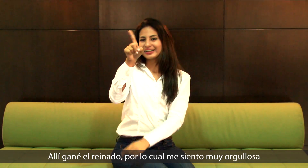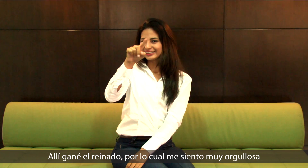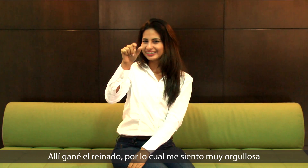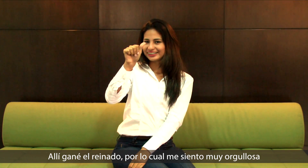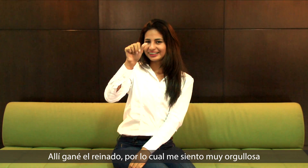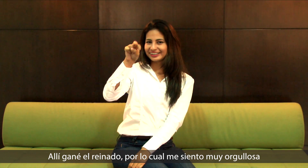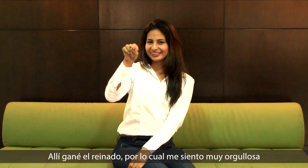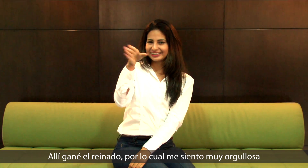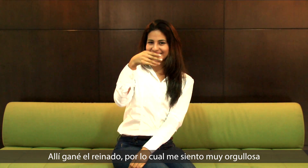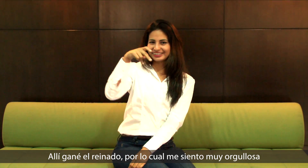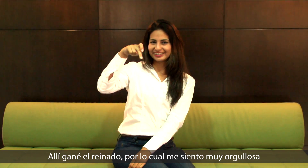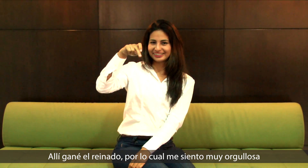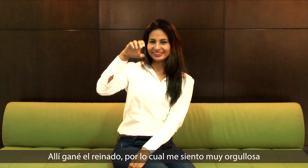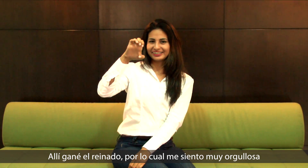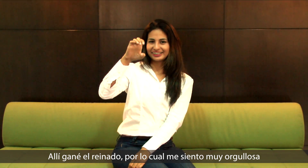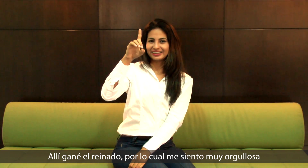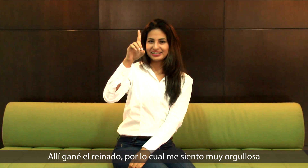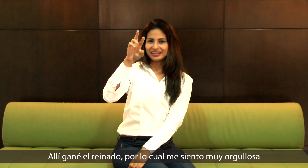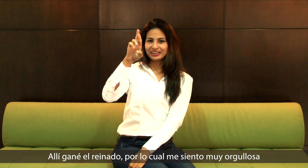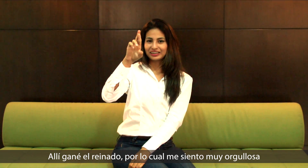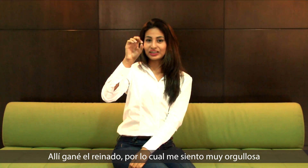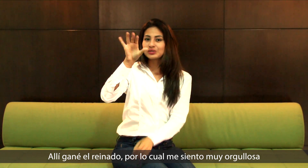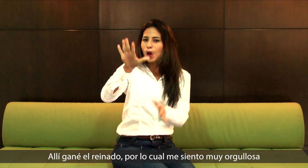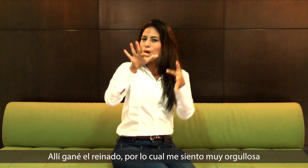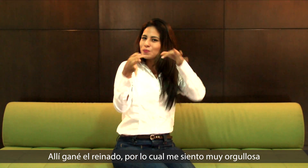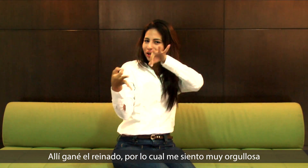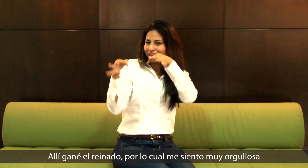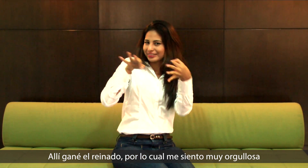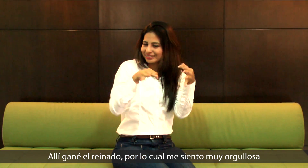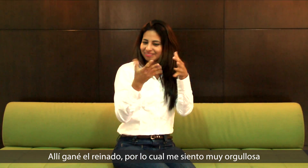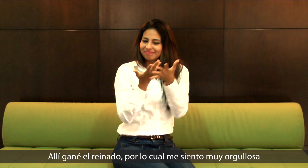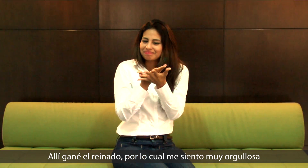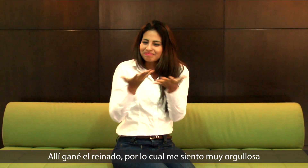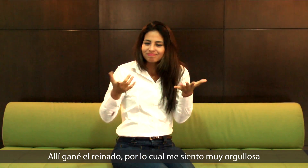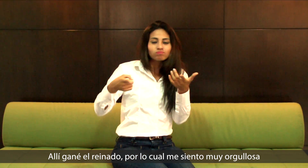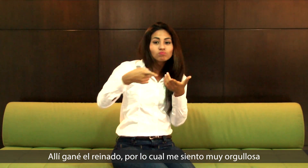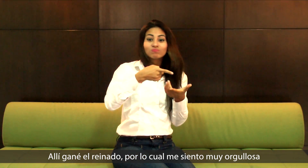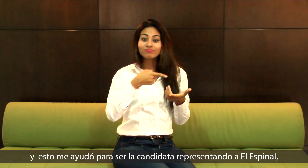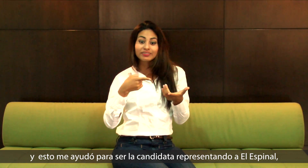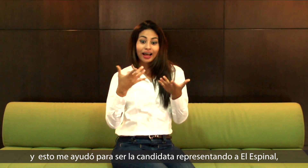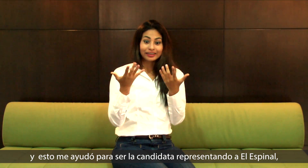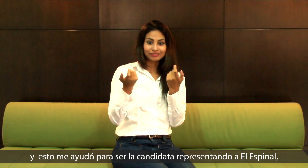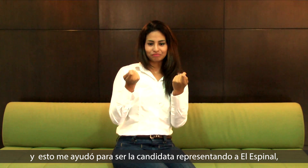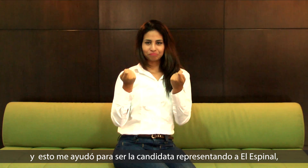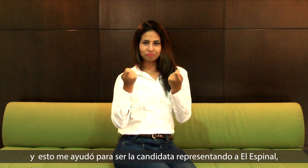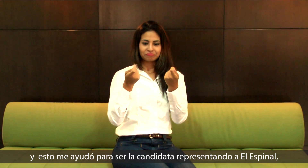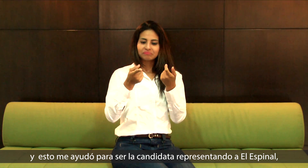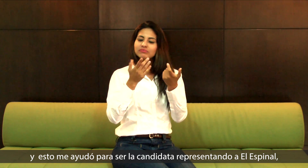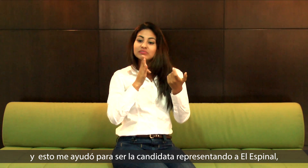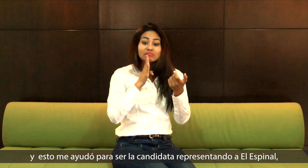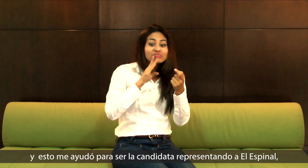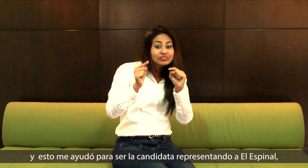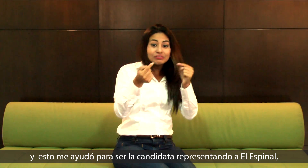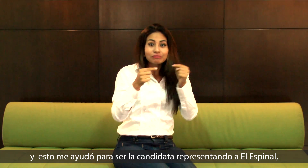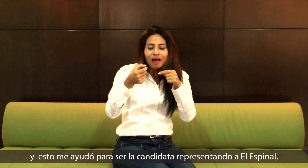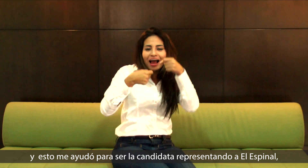Allí gané el reinado, por lo cual me siento muy orgullosa y esto me ayudó para ser la candidata